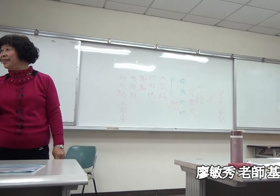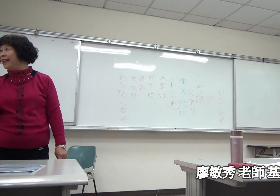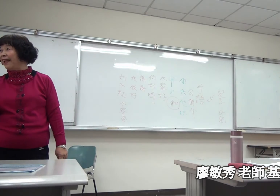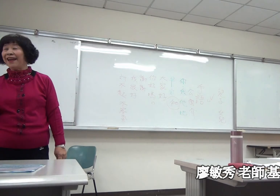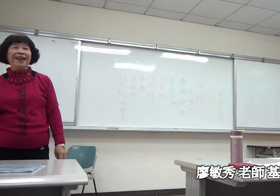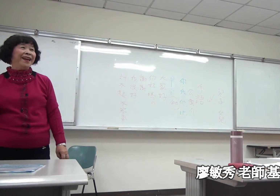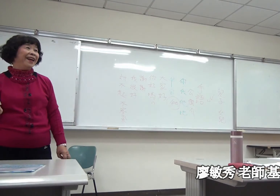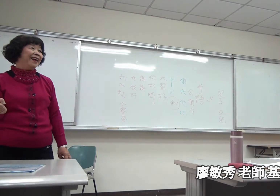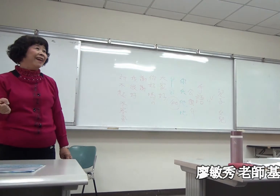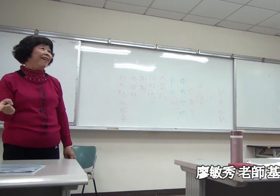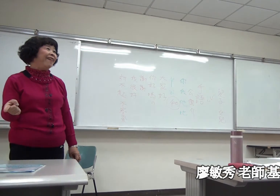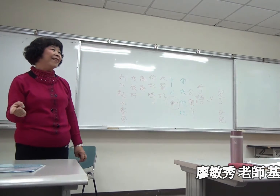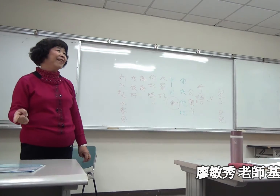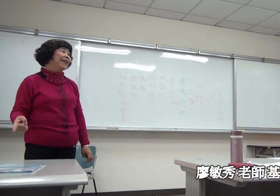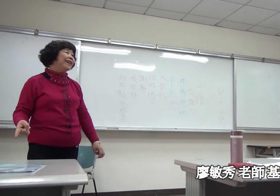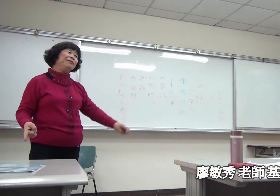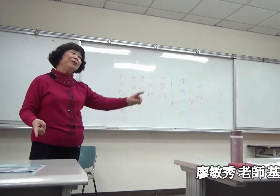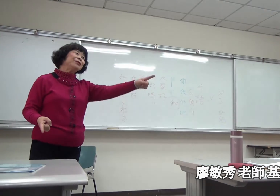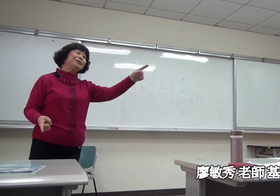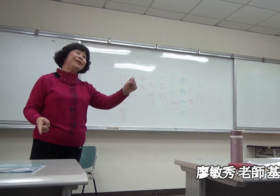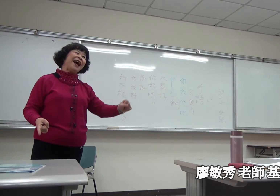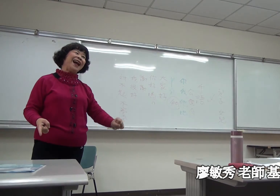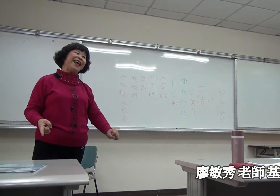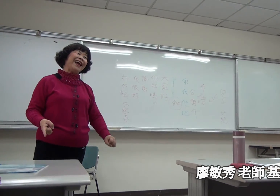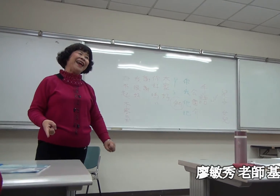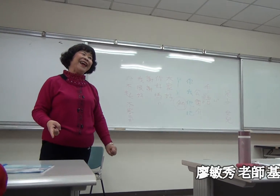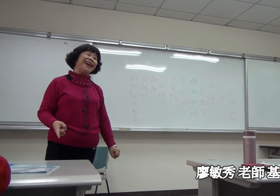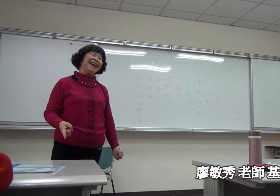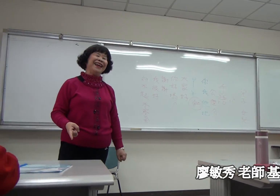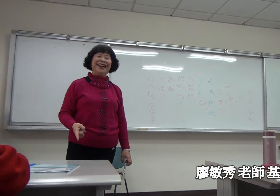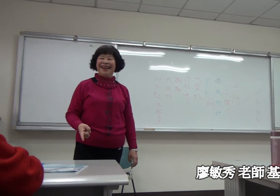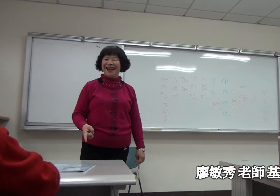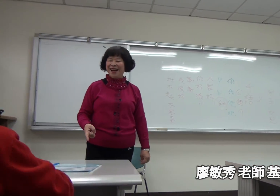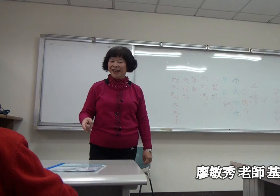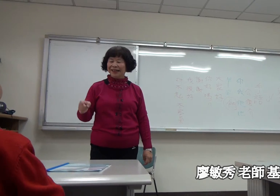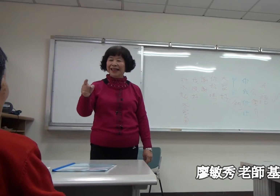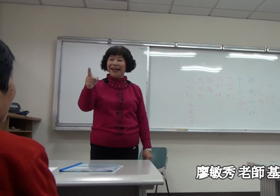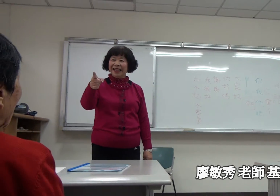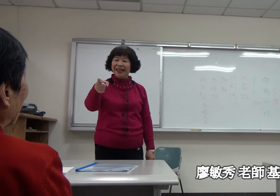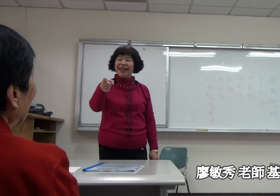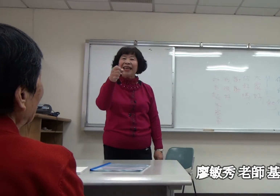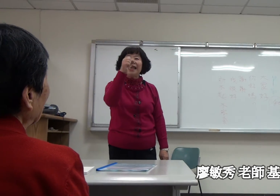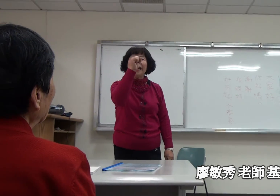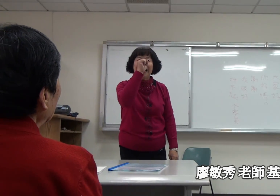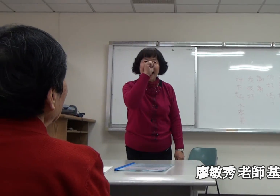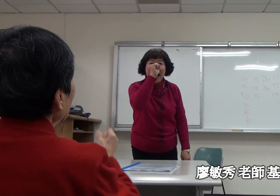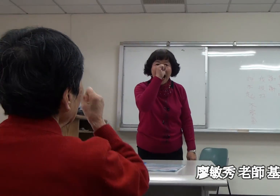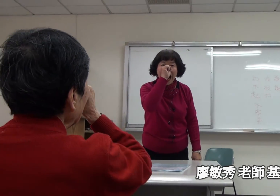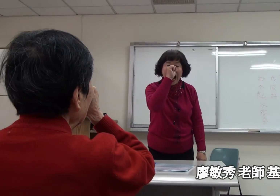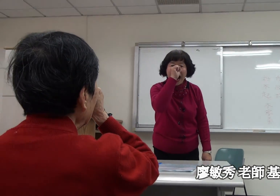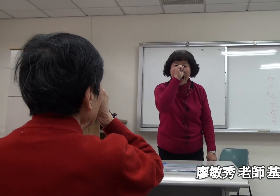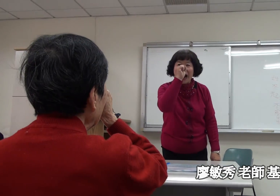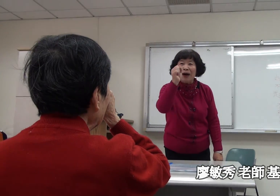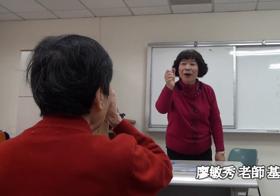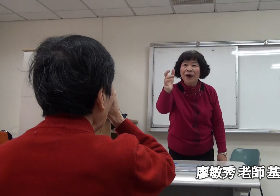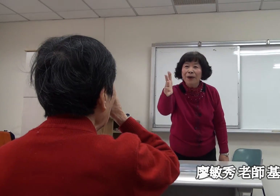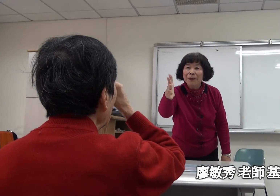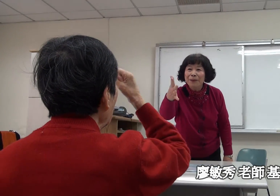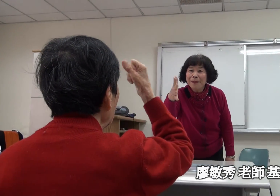耶，你们都输她嘞，啊，你好吗？